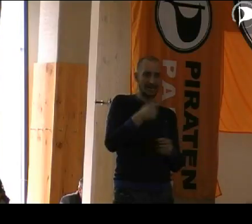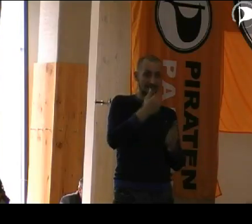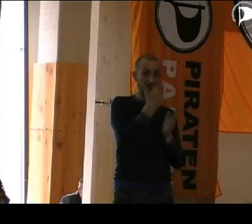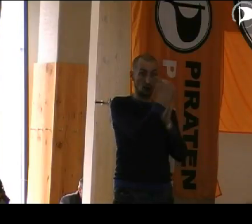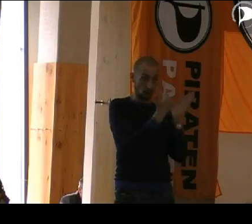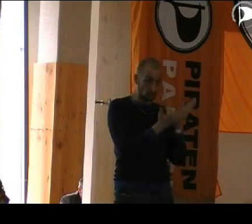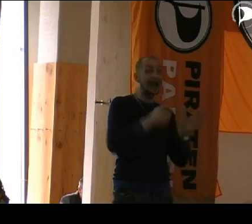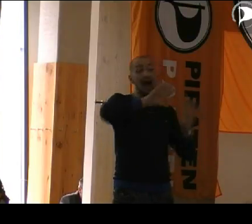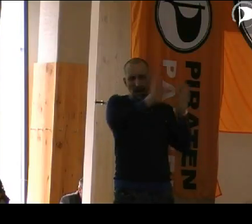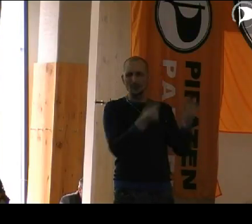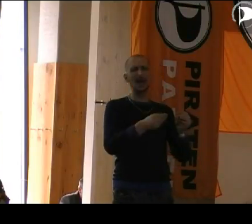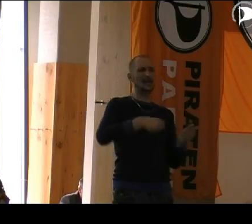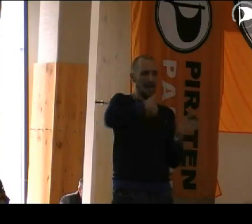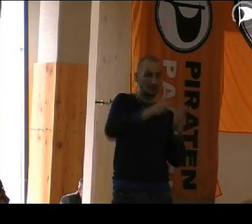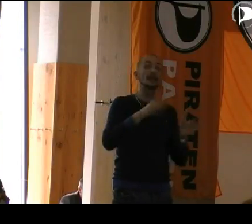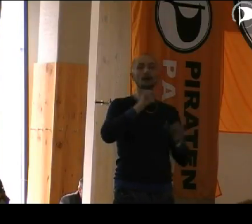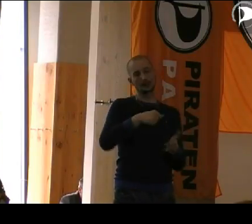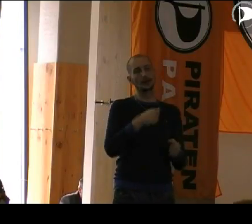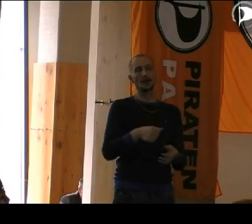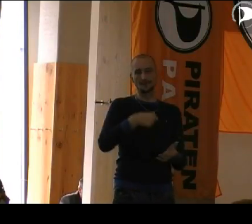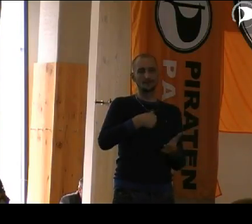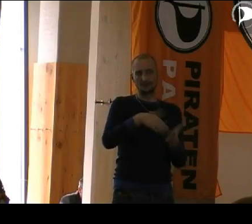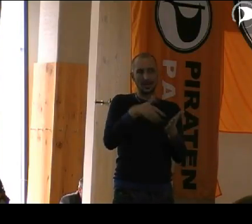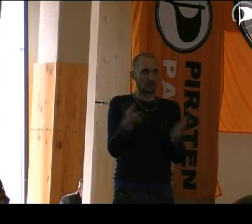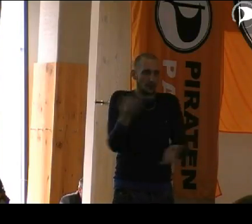alle abgelegt automatisch dass wir gleich weitermachen